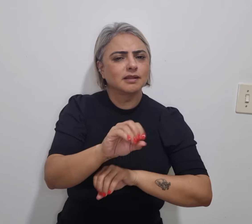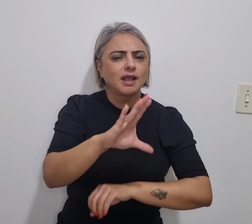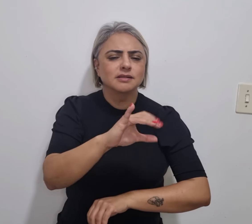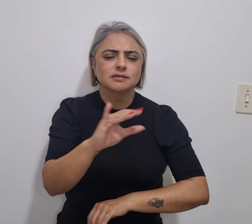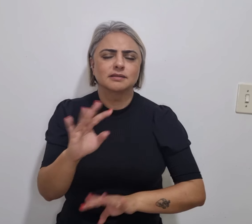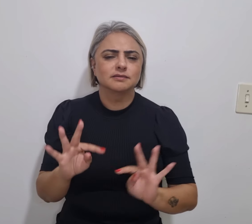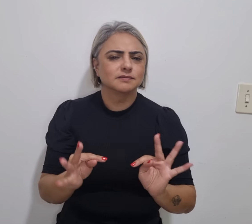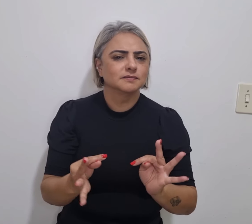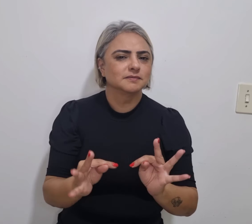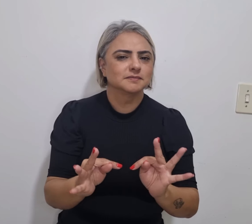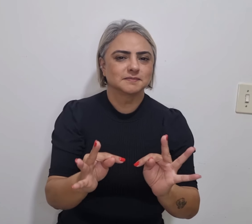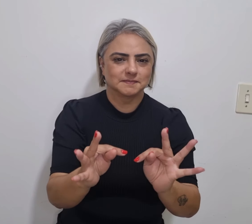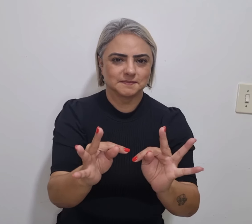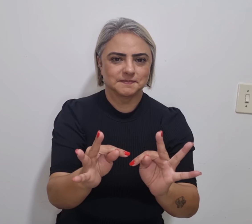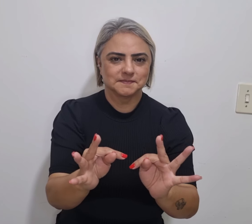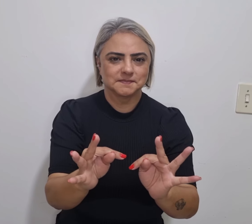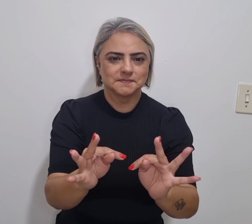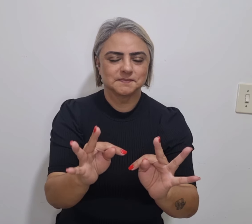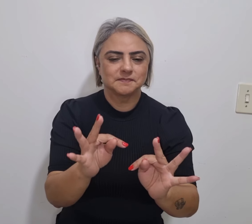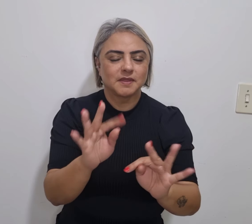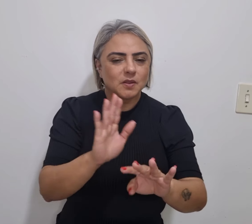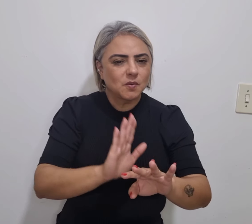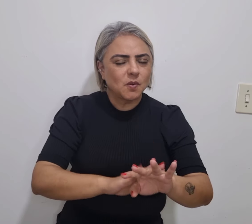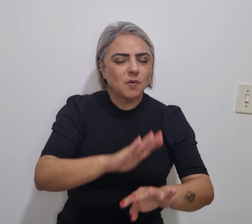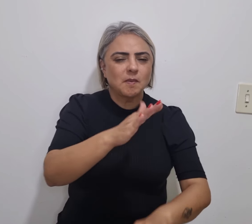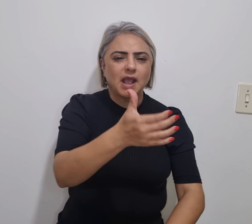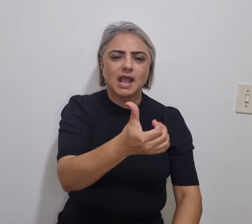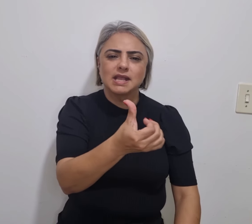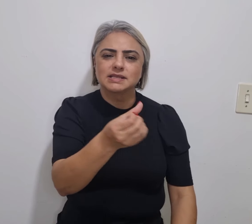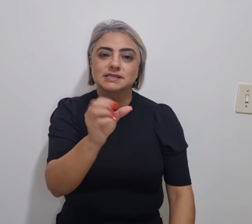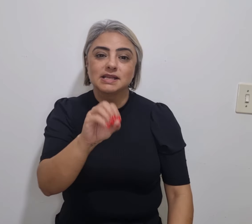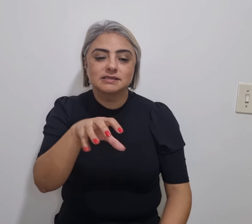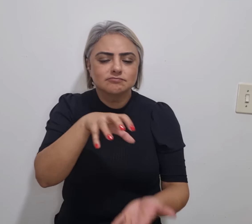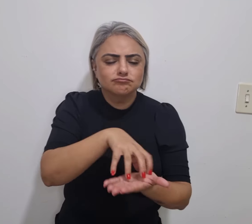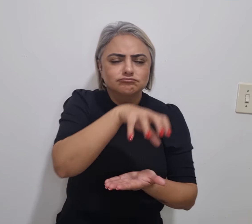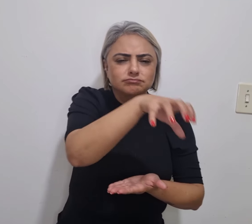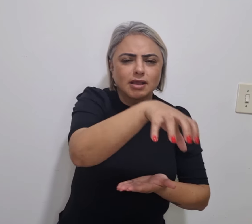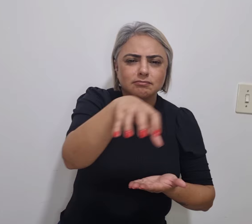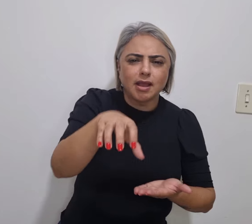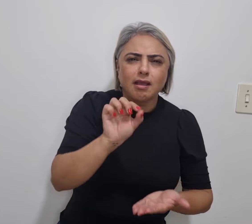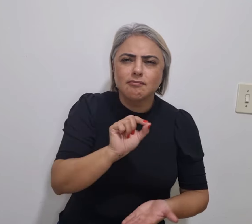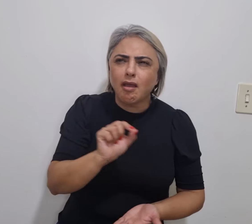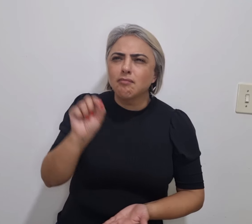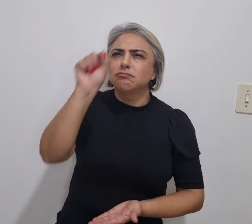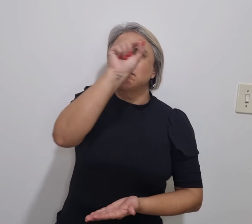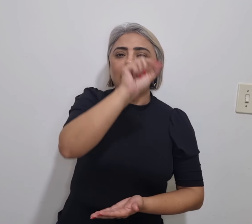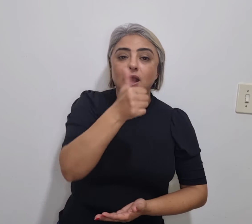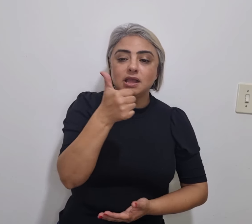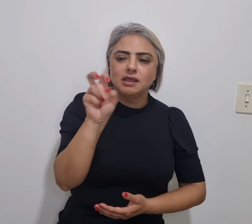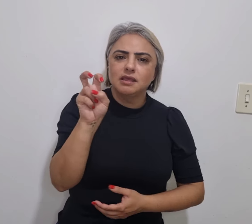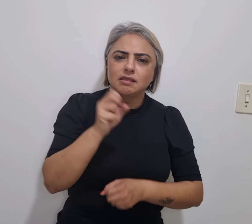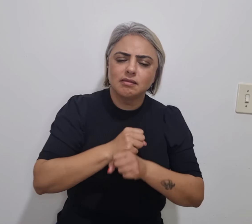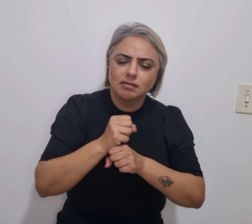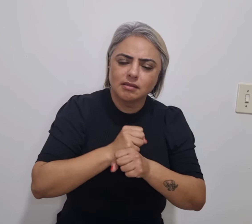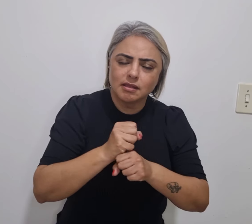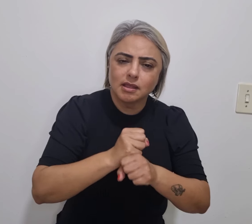e tecnologia, com mais de 600 campi ao longo dos 15 anos das gestões dos